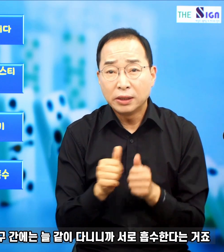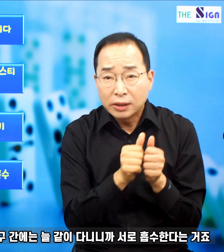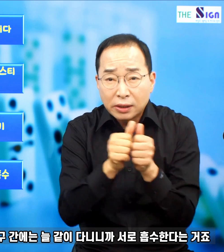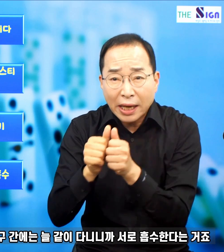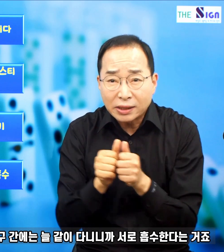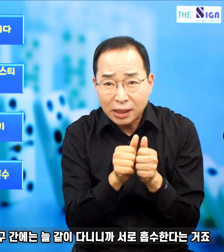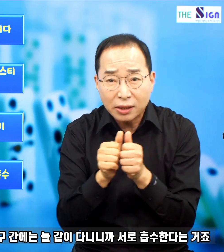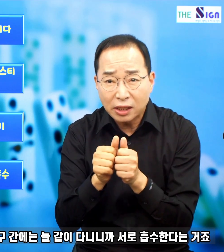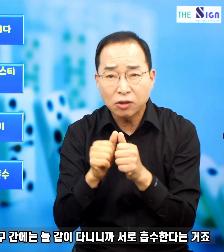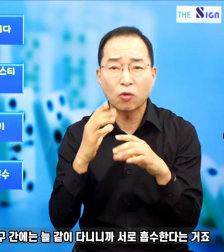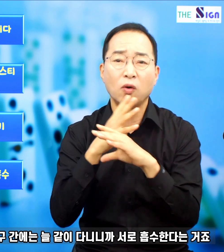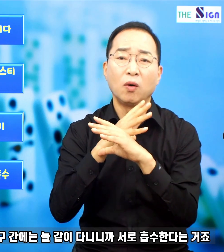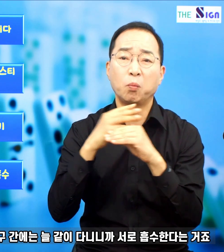늘 같이 다니니까 서로